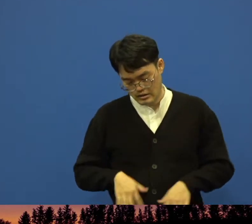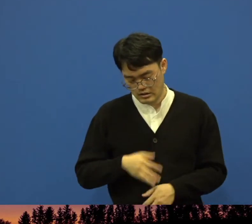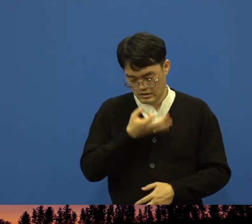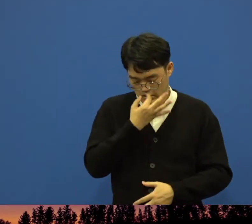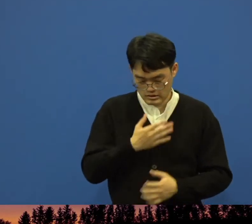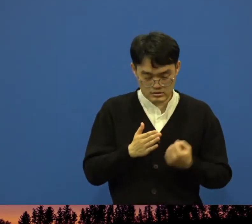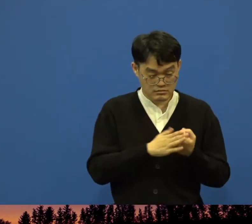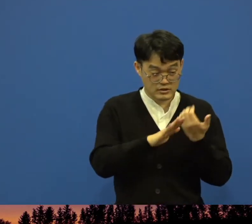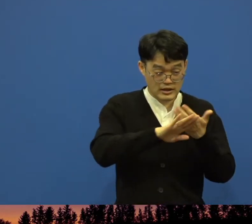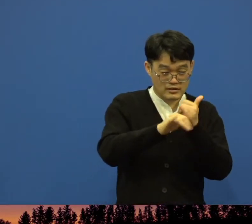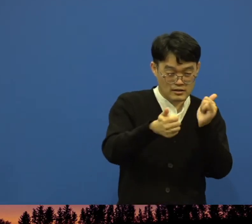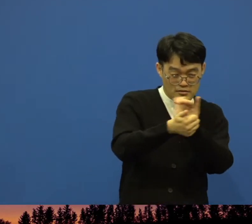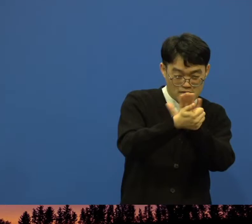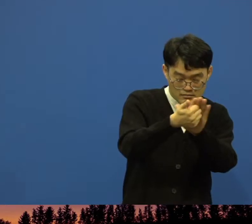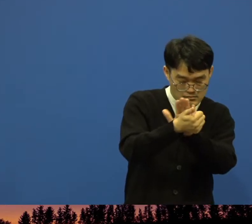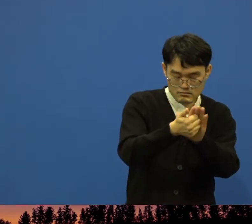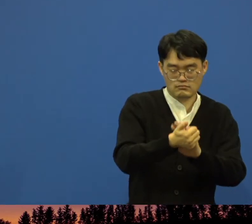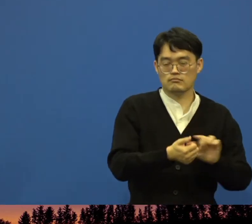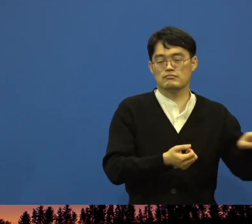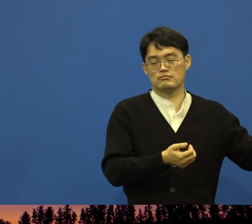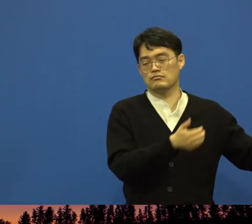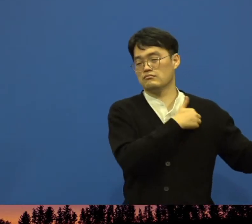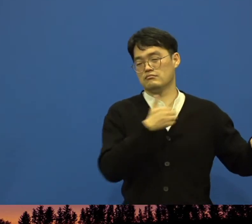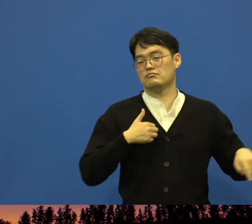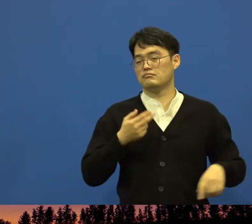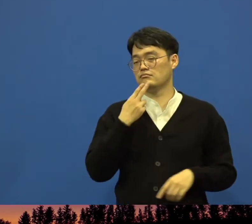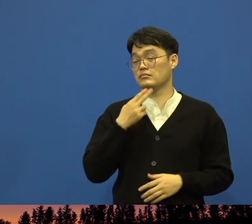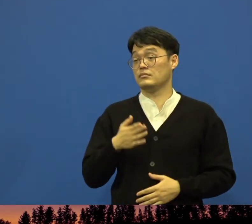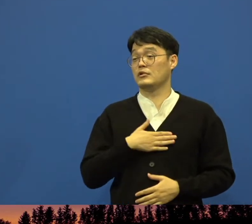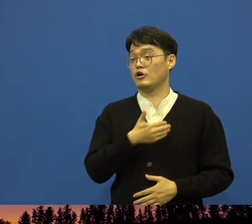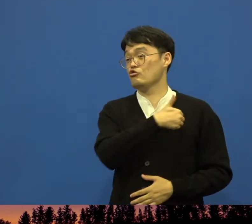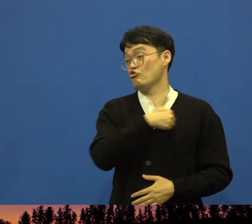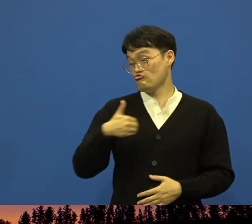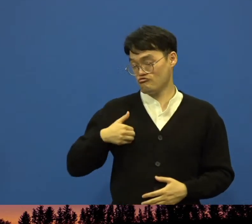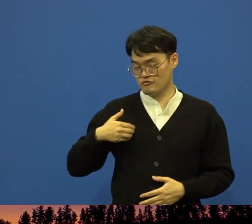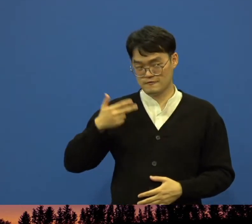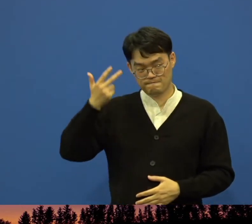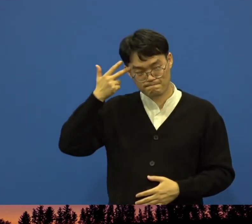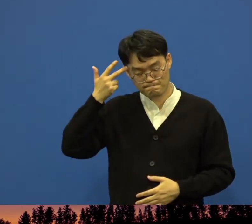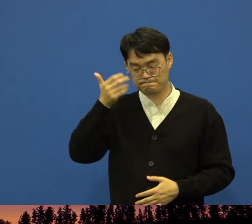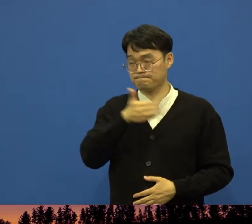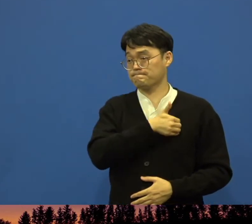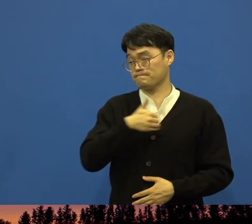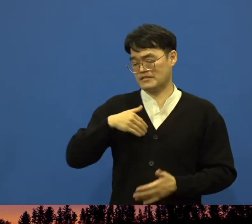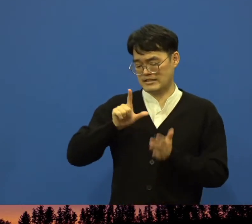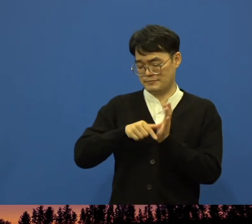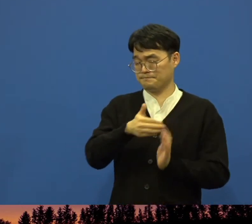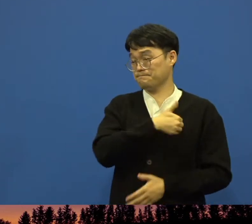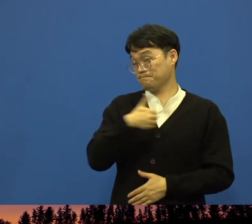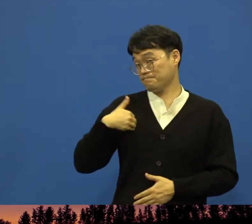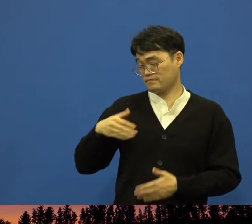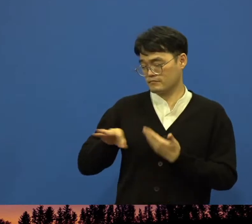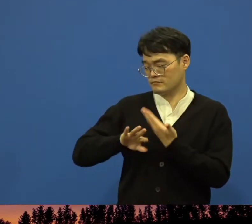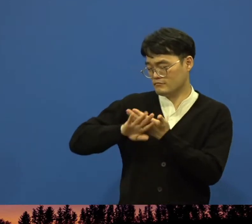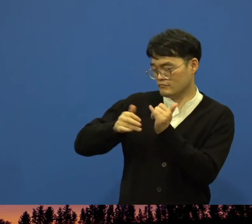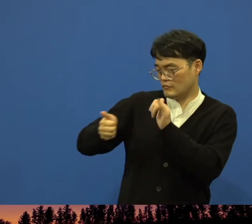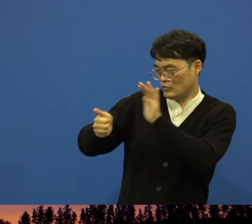없지. 여러분, 내가 여유가 있어야 남을 돕지. 정신적 여유가 있어야 뭐 도우려면